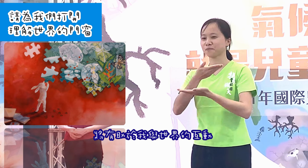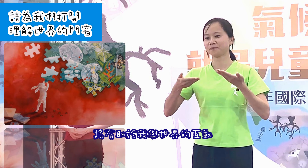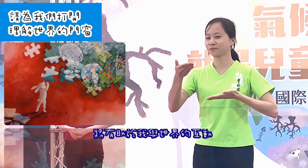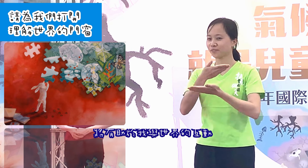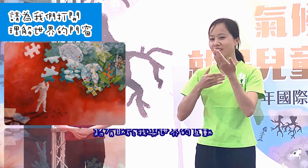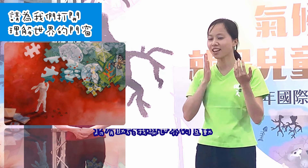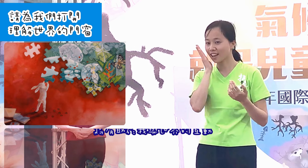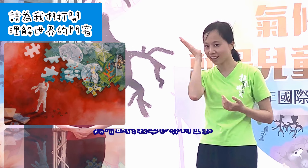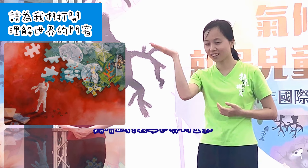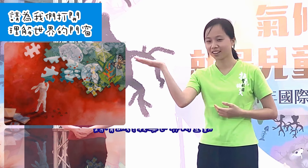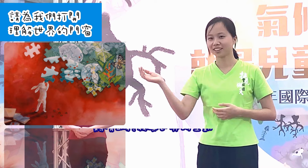与世界的互动。